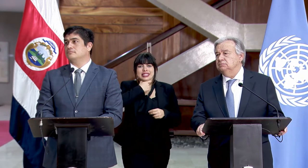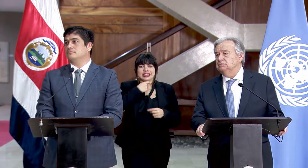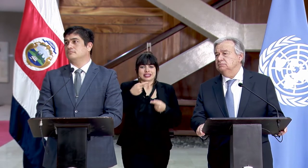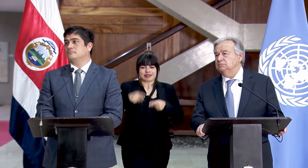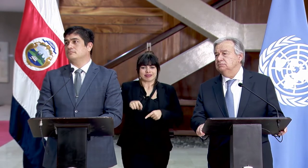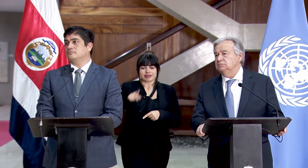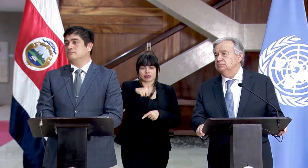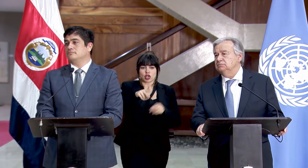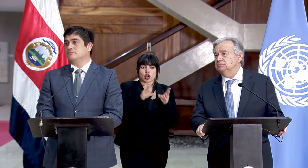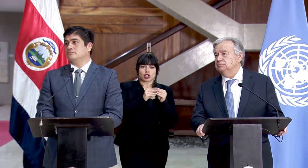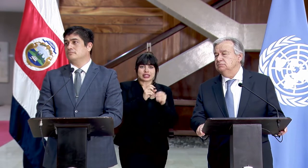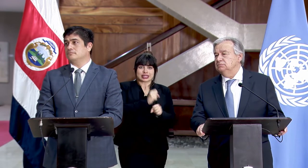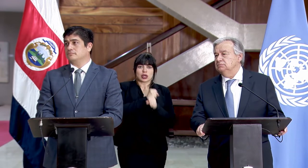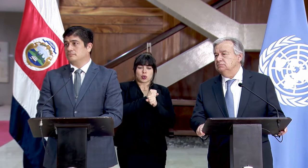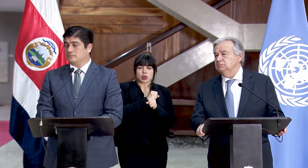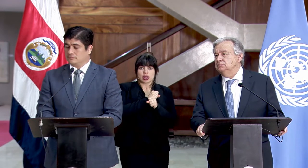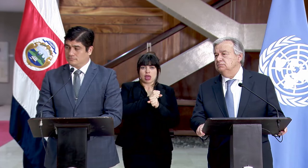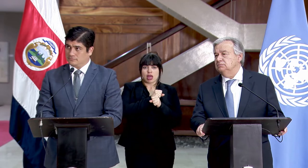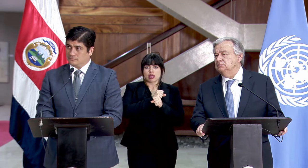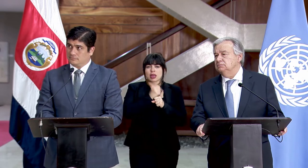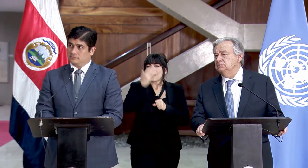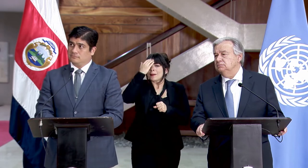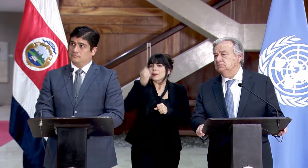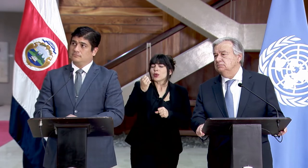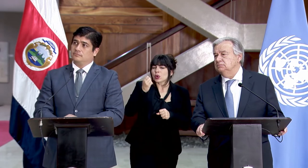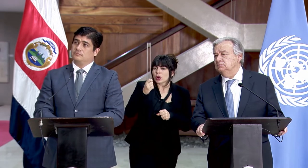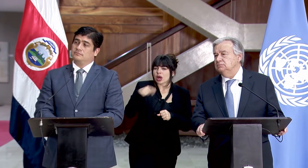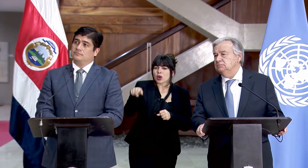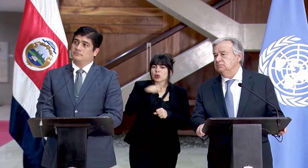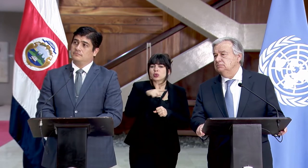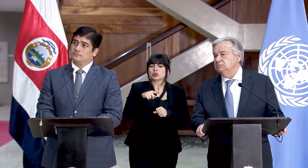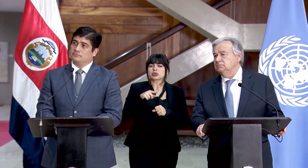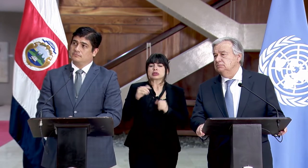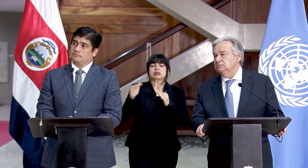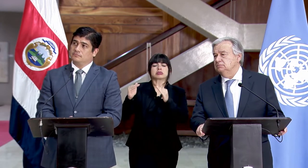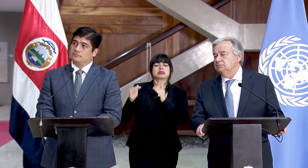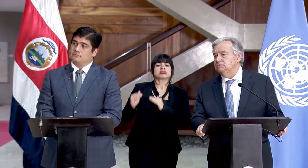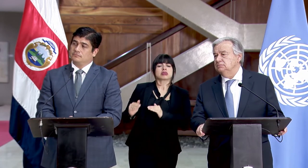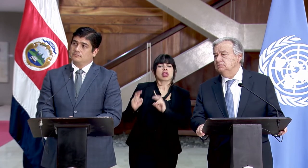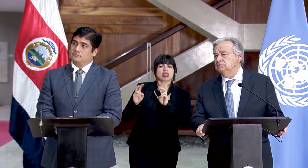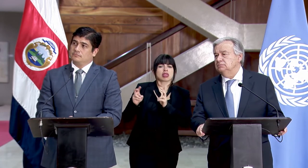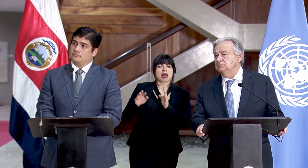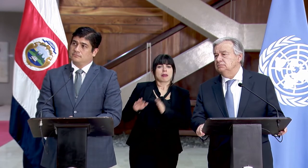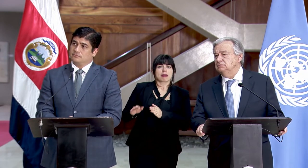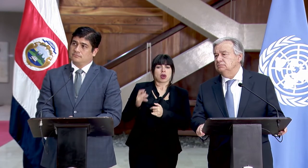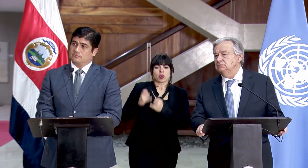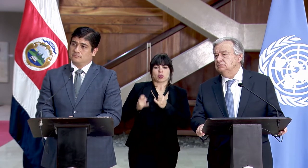Consejo de Seguridad? ¿Por qué ustedes le han bajado tanto el tono?